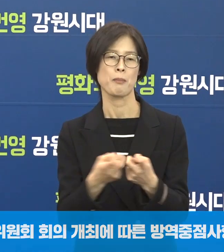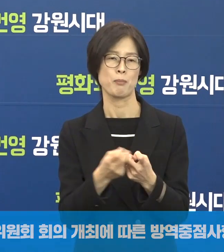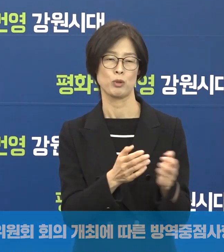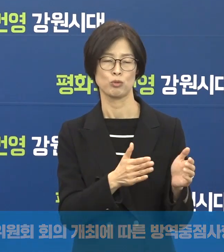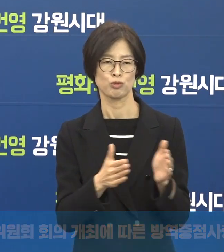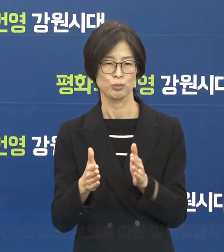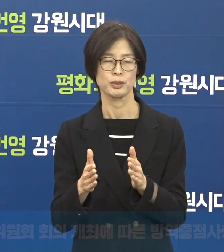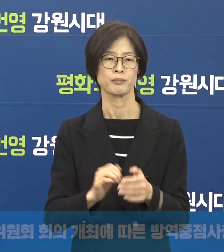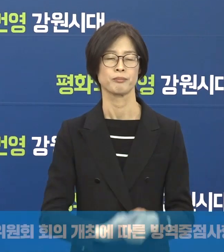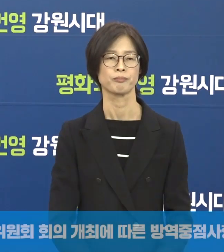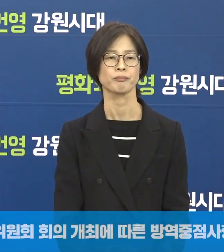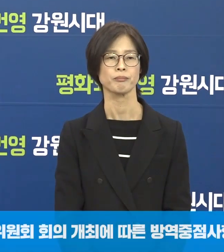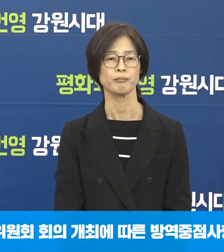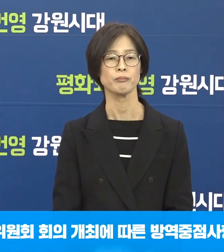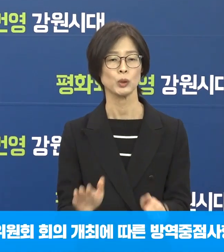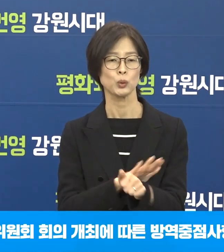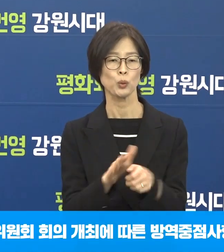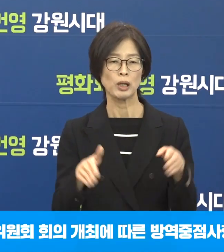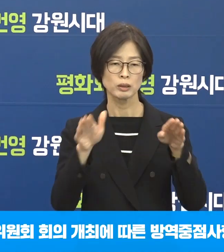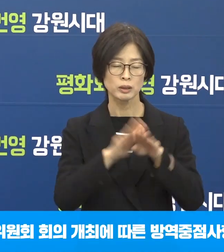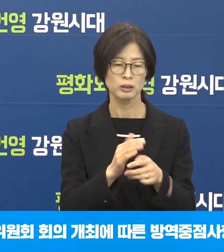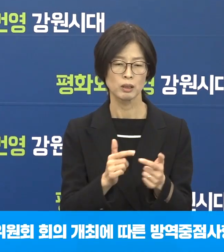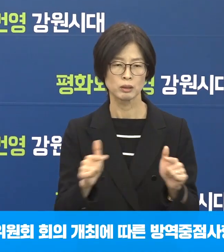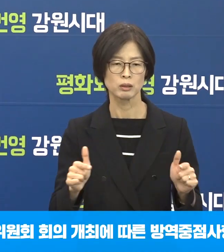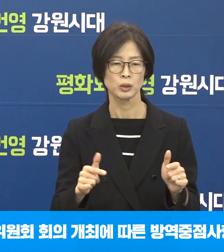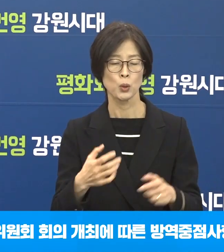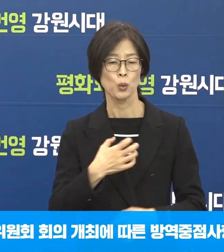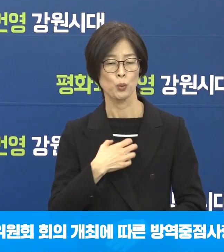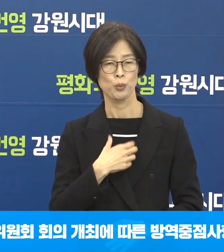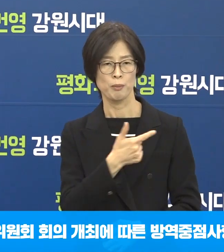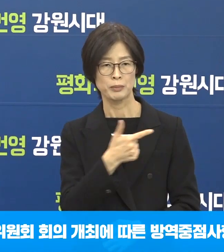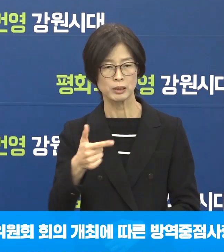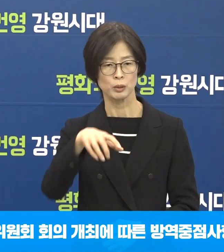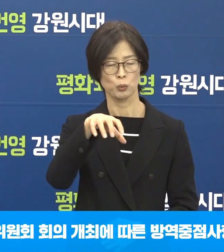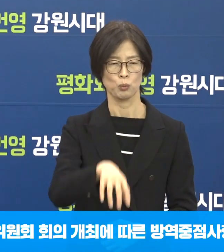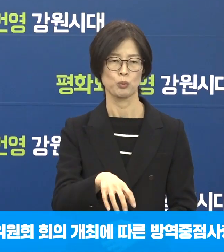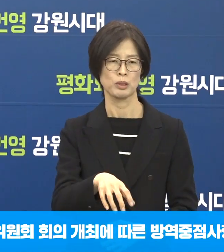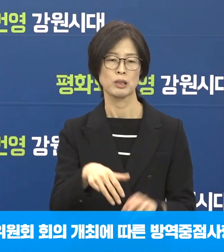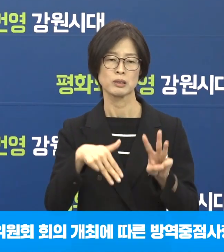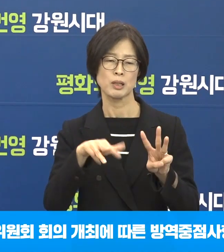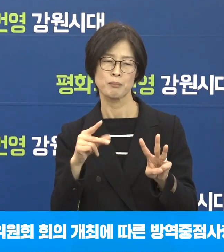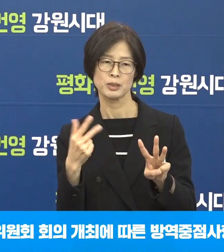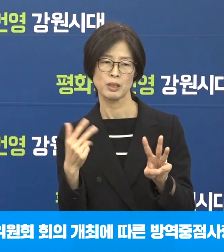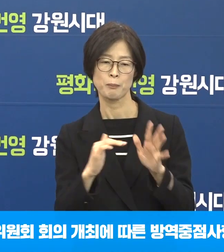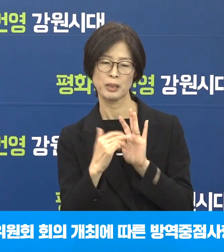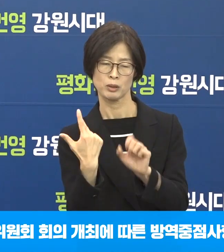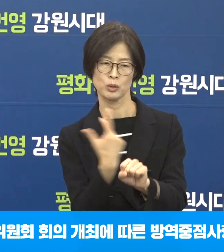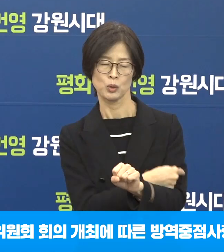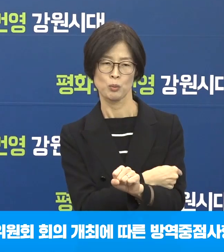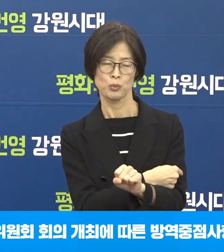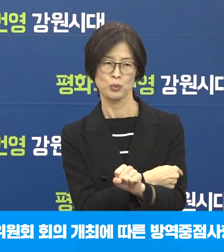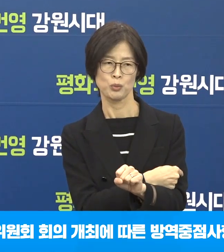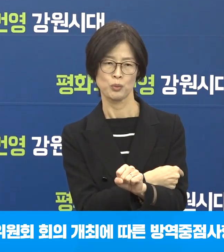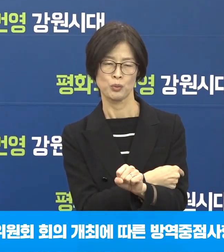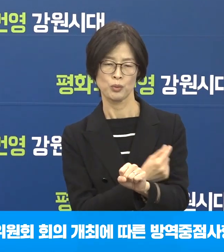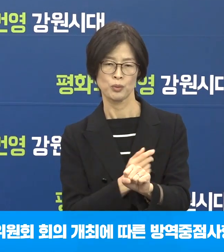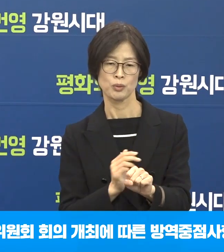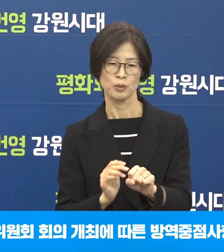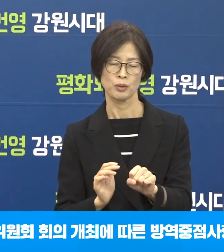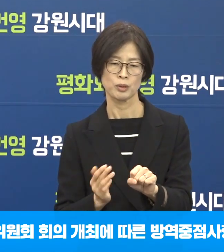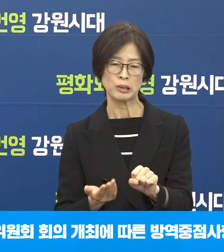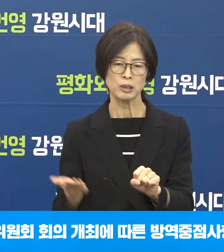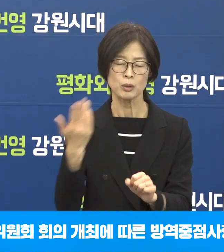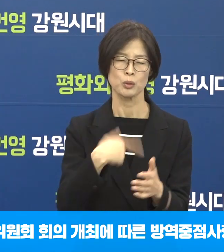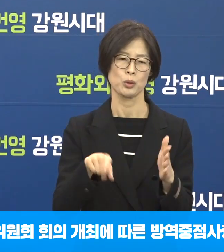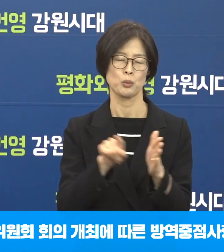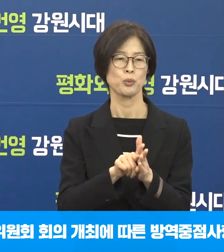마련하였으며 요양 시설을 포함한 고위험군에 대한 추가 접종률 제고를 위해 시군 및 읍면동의